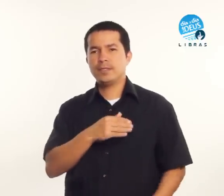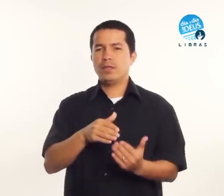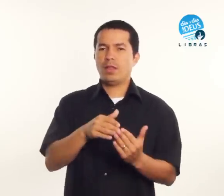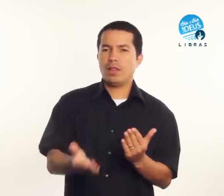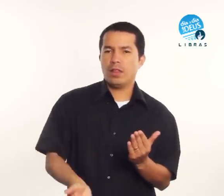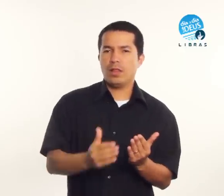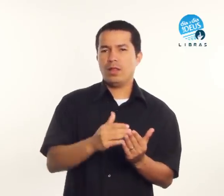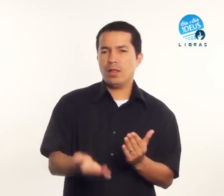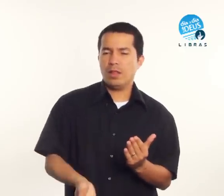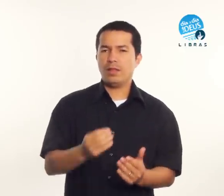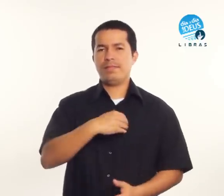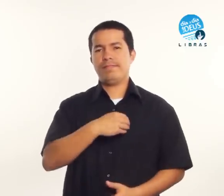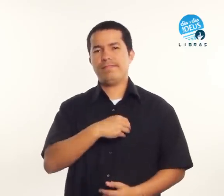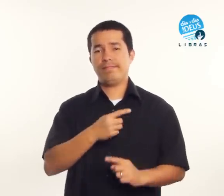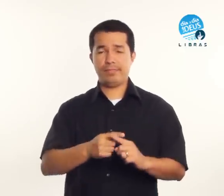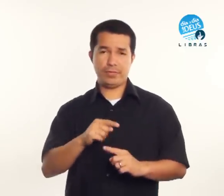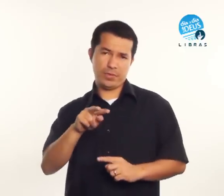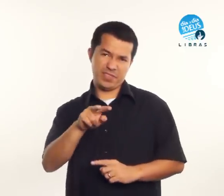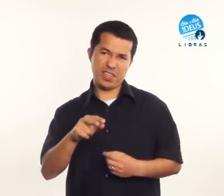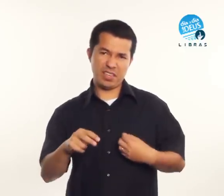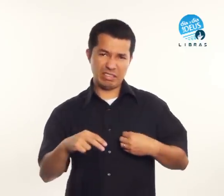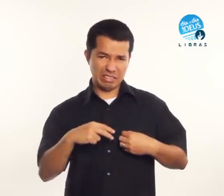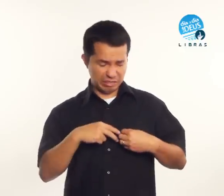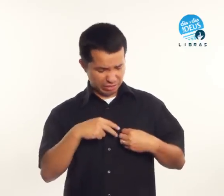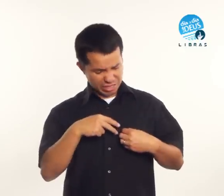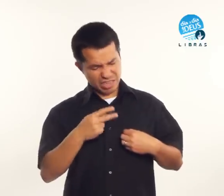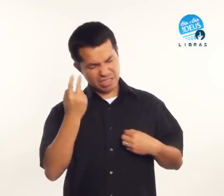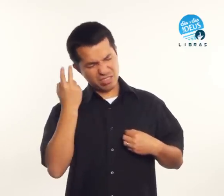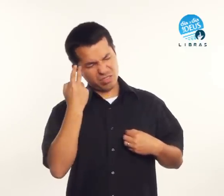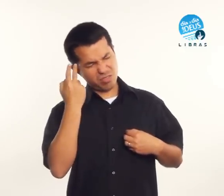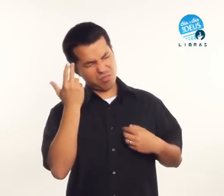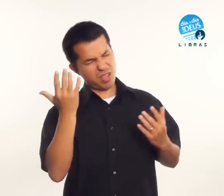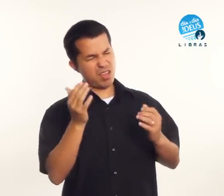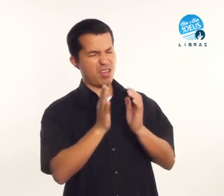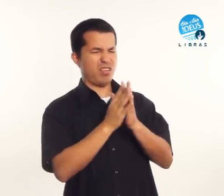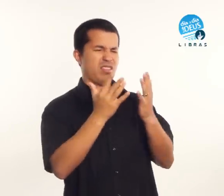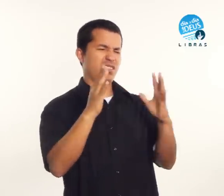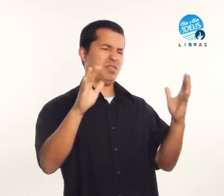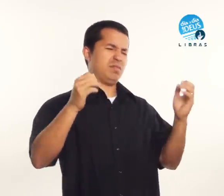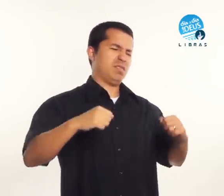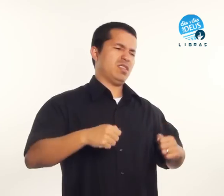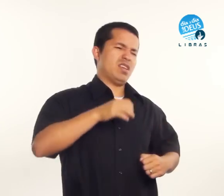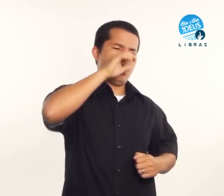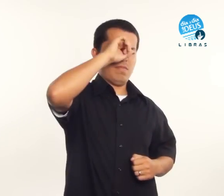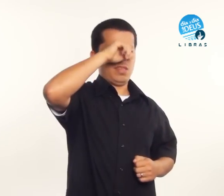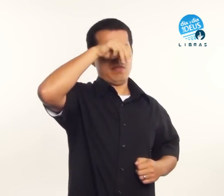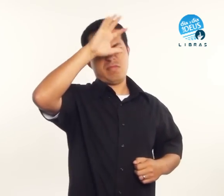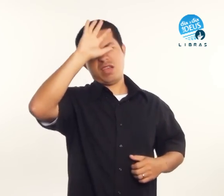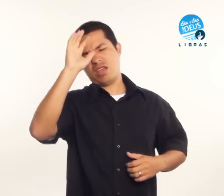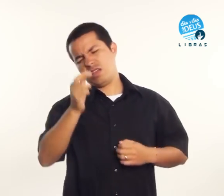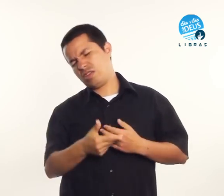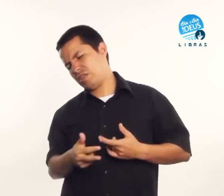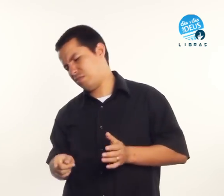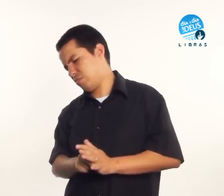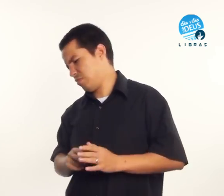normal o pecado, que a gente até celebra o pecado. Quem já não se pegou, por